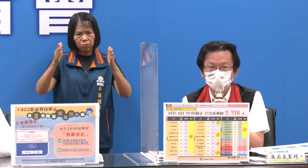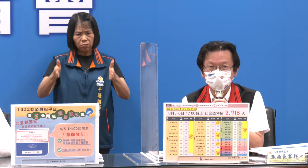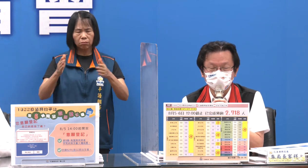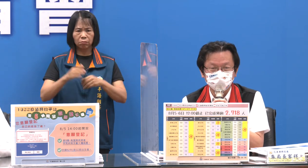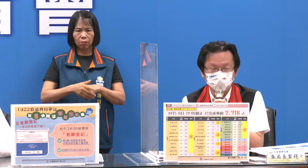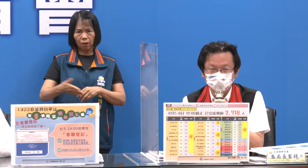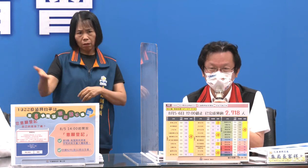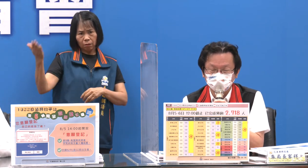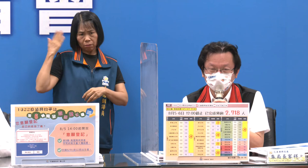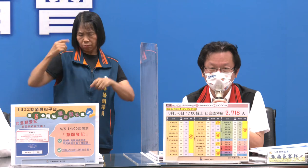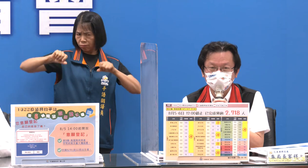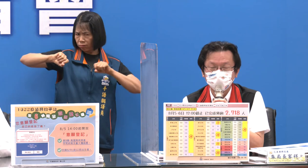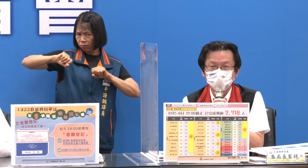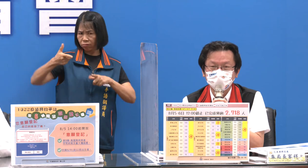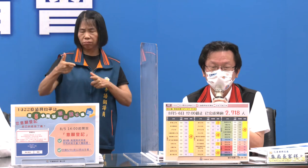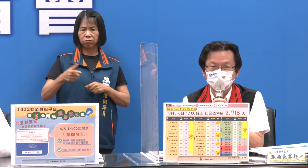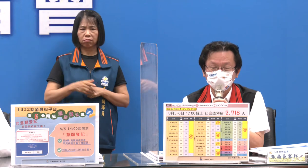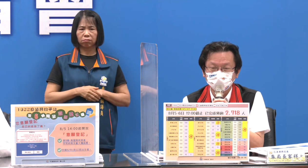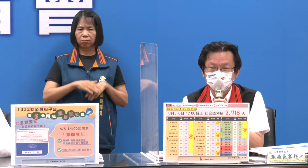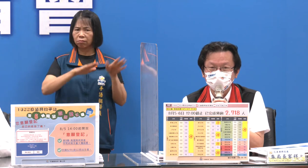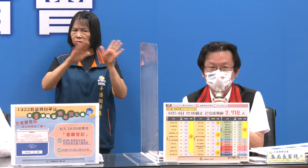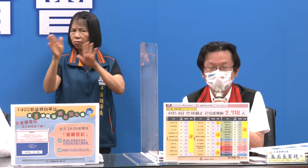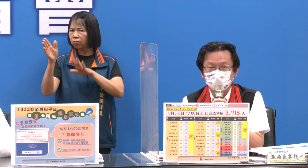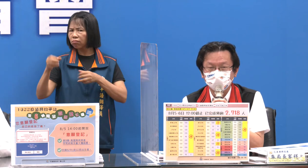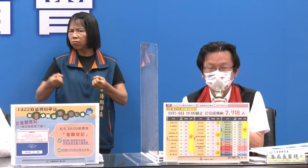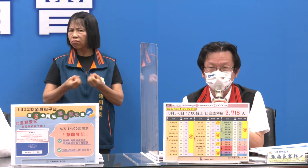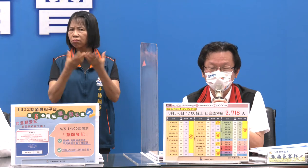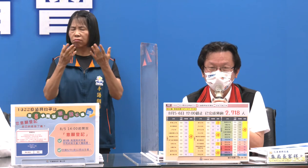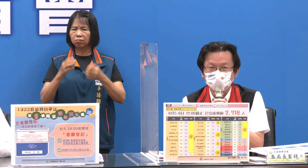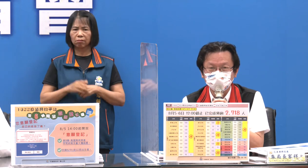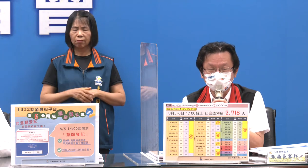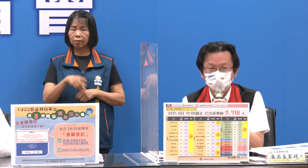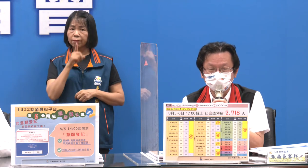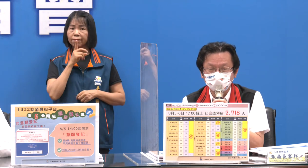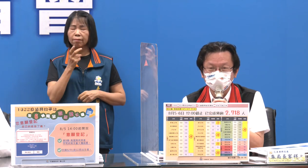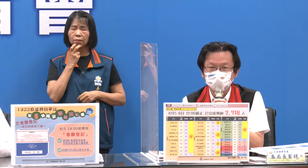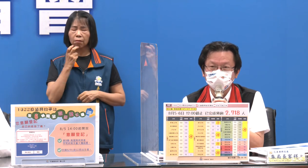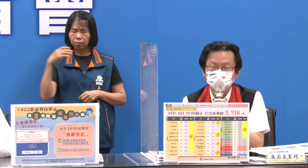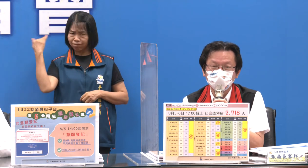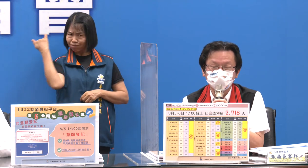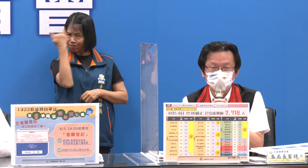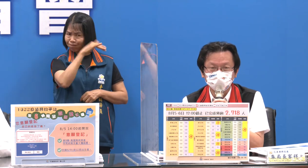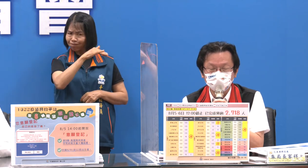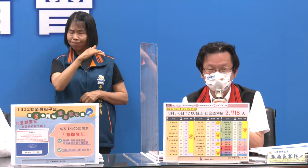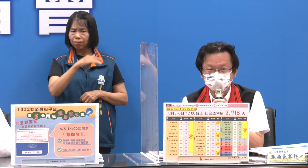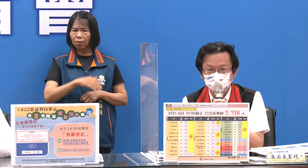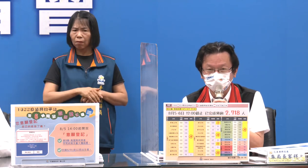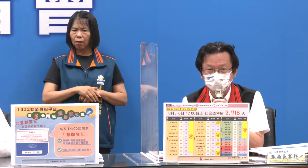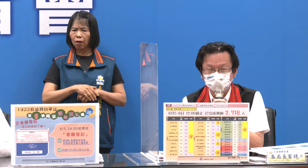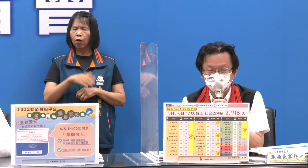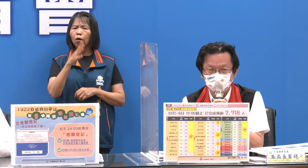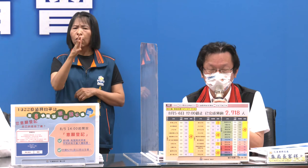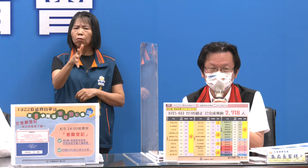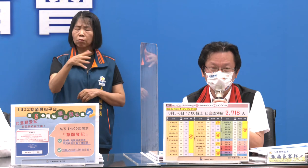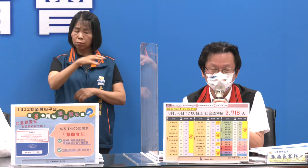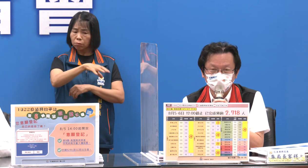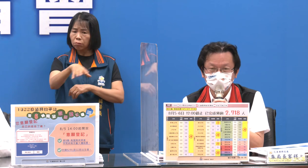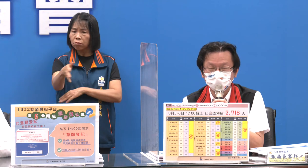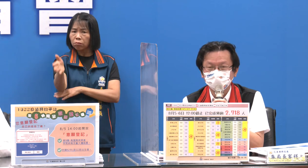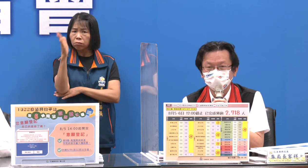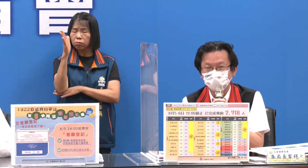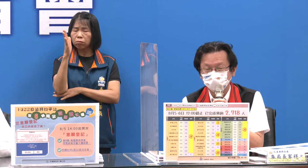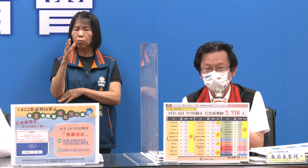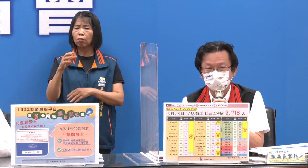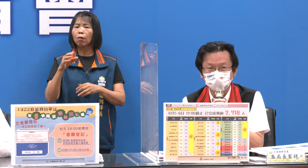去是不同的状态，也就是说中央在一夜之间没有经过地方政府的协调沟